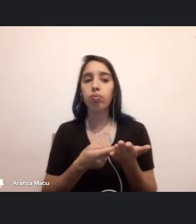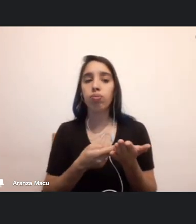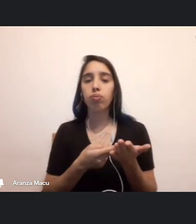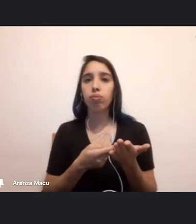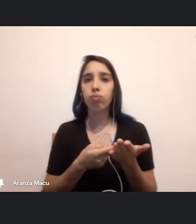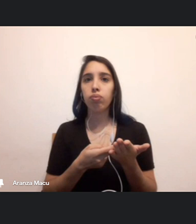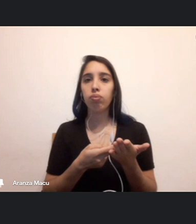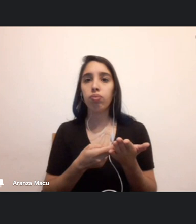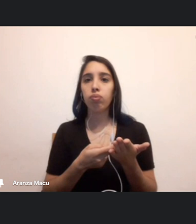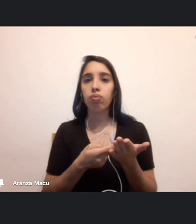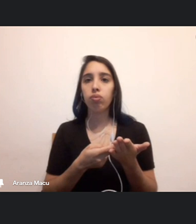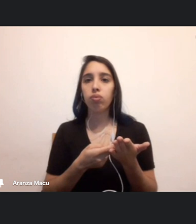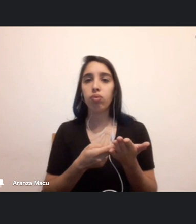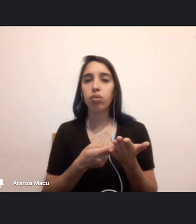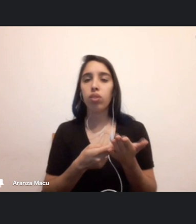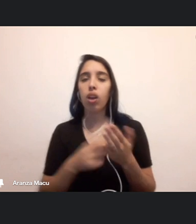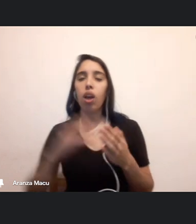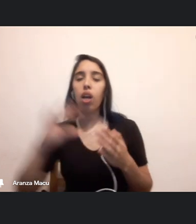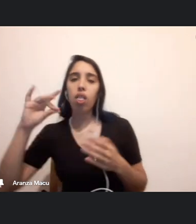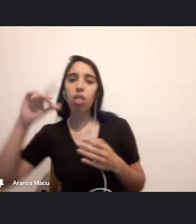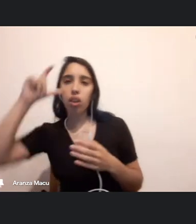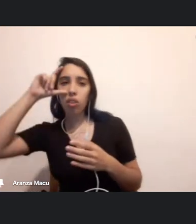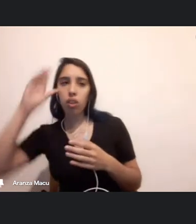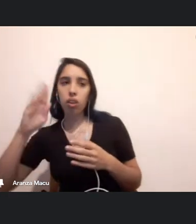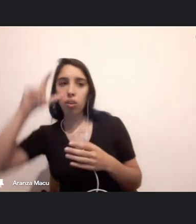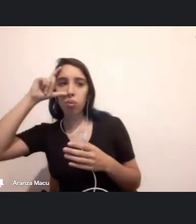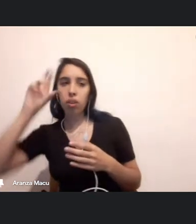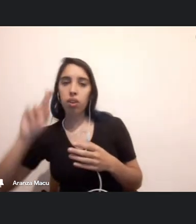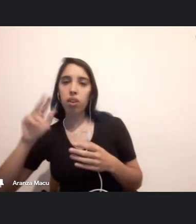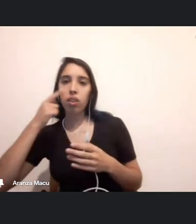Debería era o Debería, muy bien.